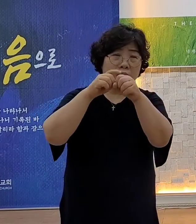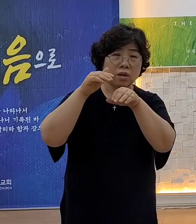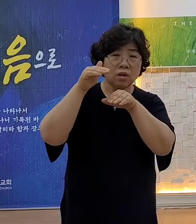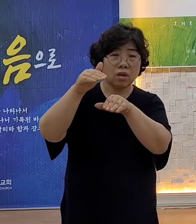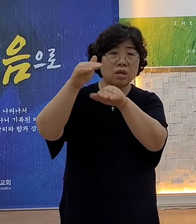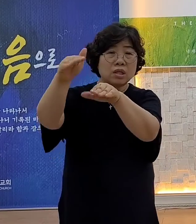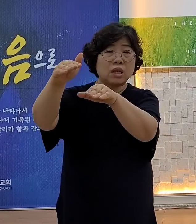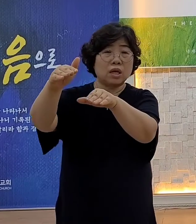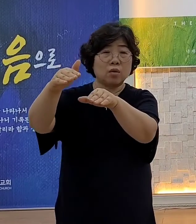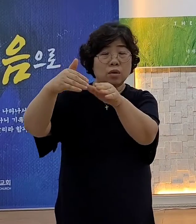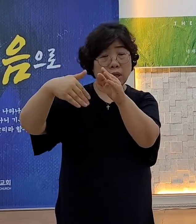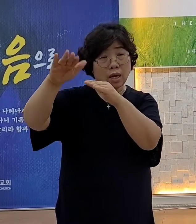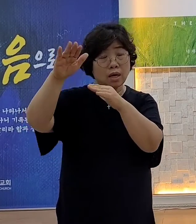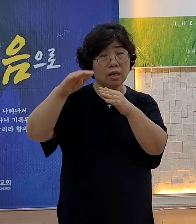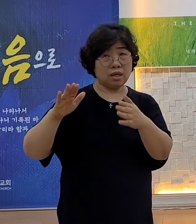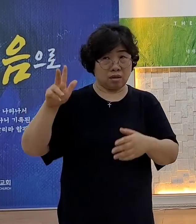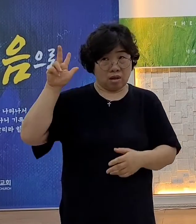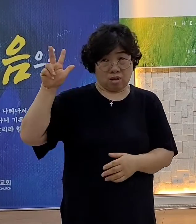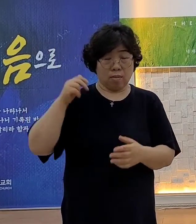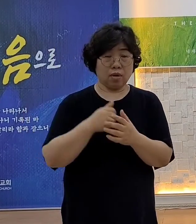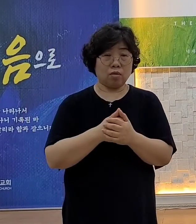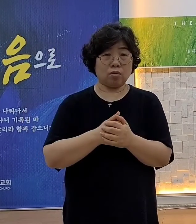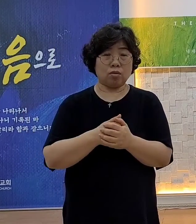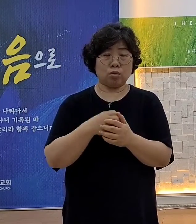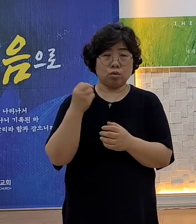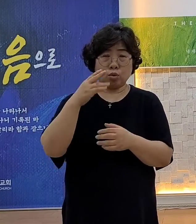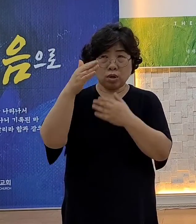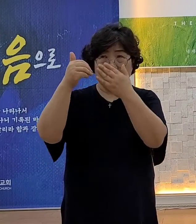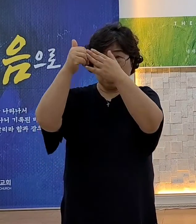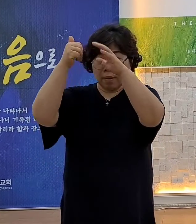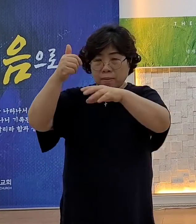나아가기를 다짐하고 또 하나님 앞에 더 많은 것을